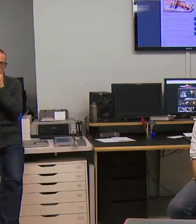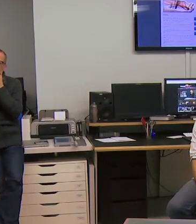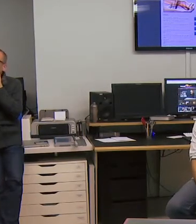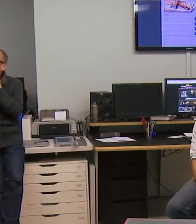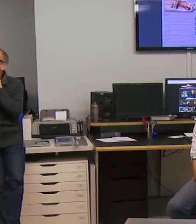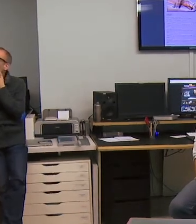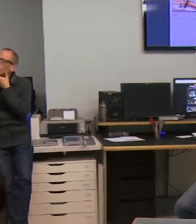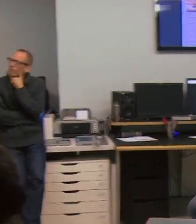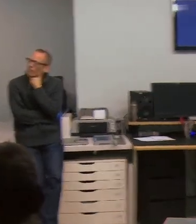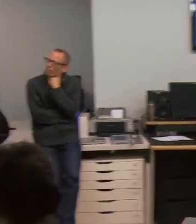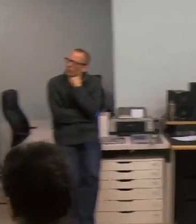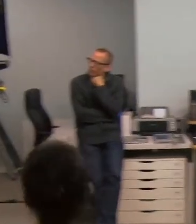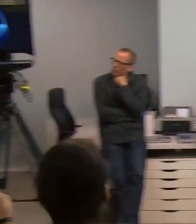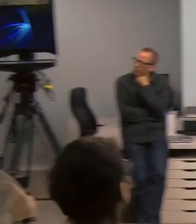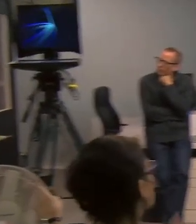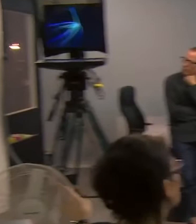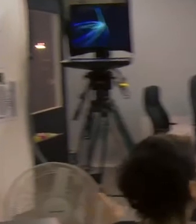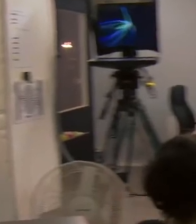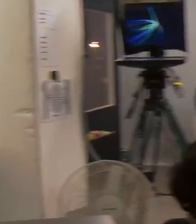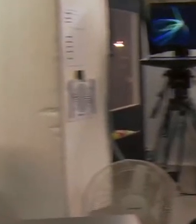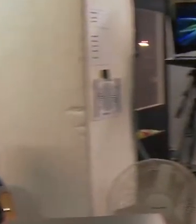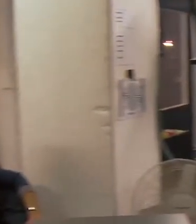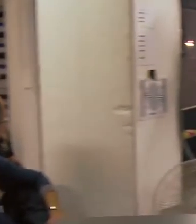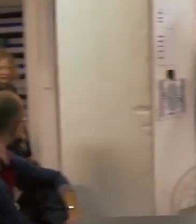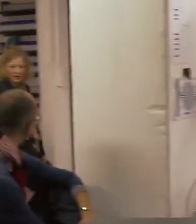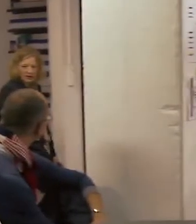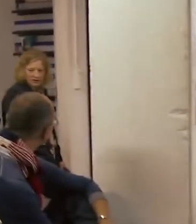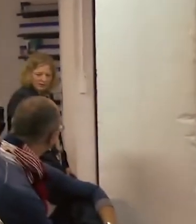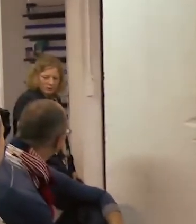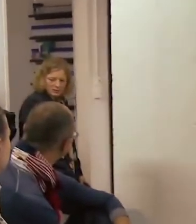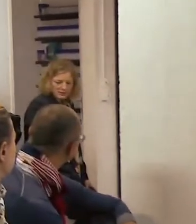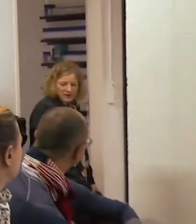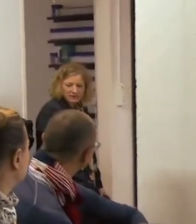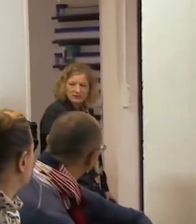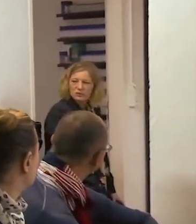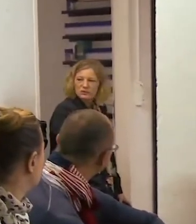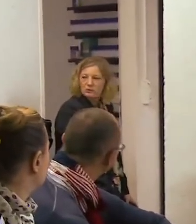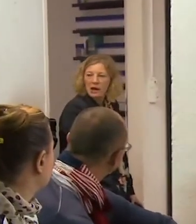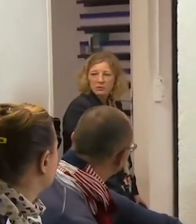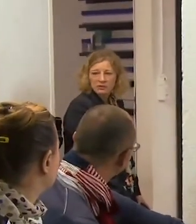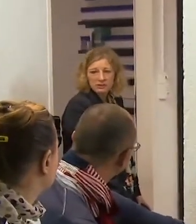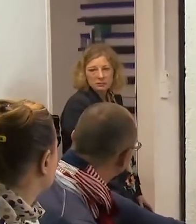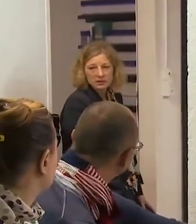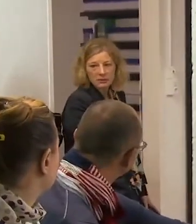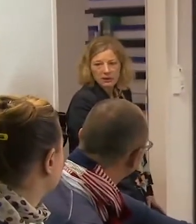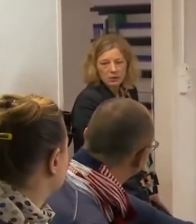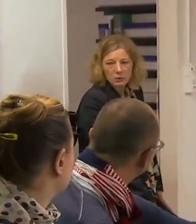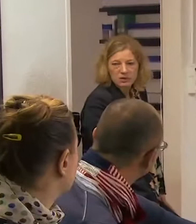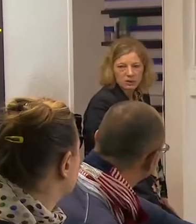das Problem, dass die Polizei, oder, also da hat es auch diverse Erfahrungen, weil etwas wert, sie wissen überhaupt, wie sie sich mit dem Gehörlosen